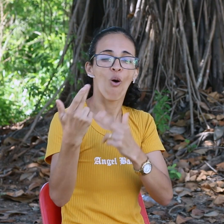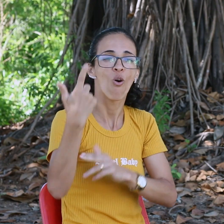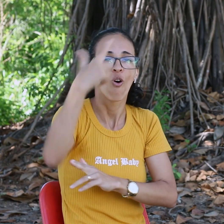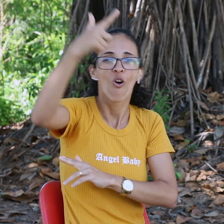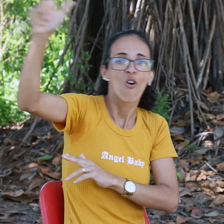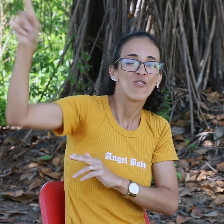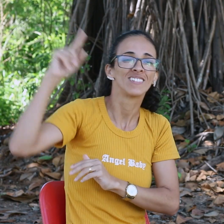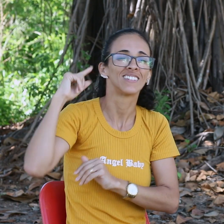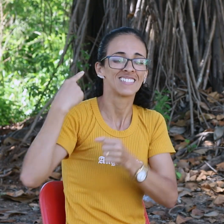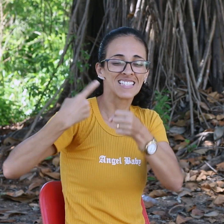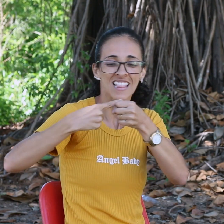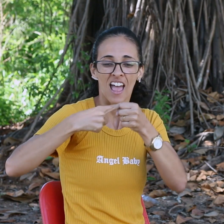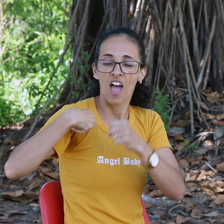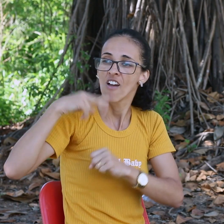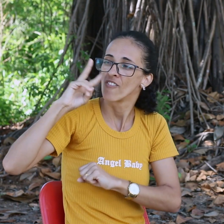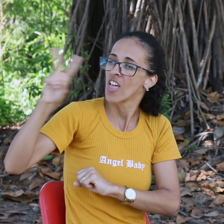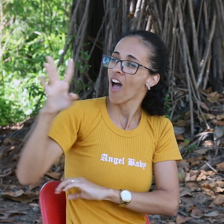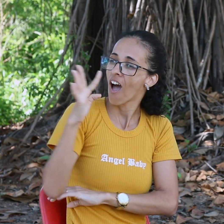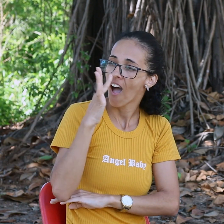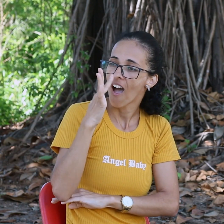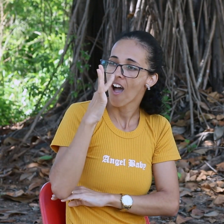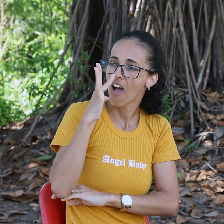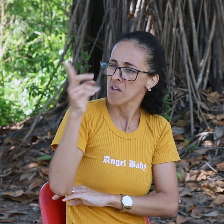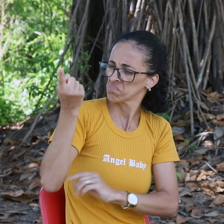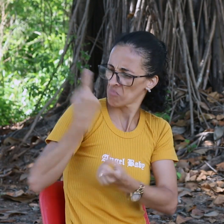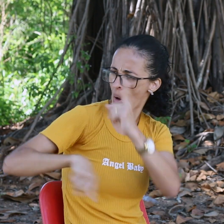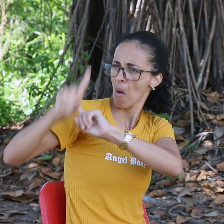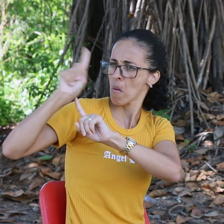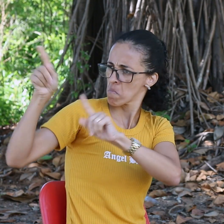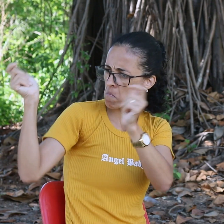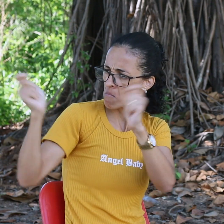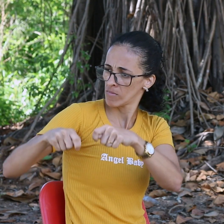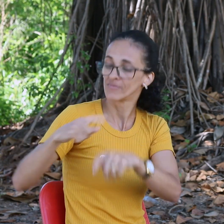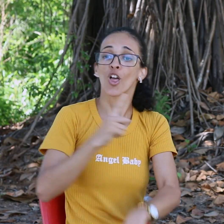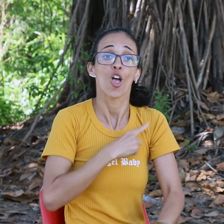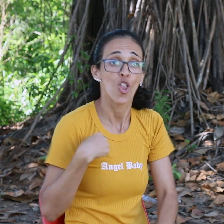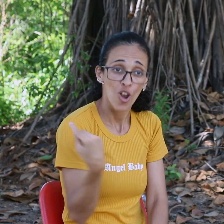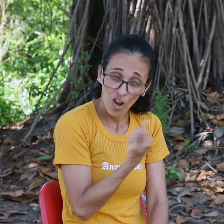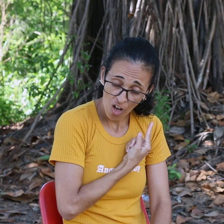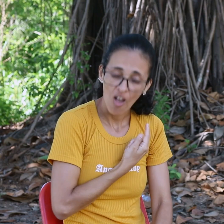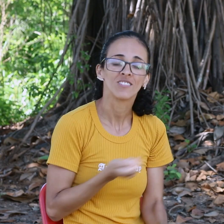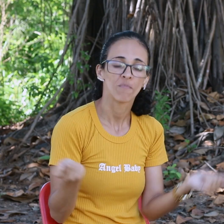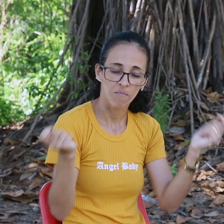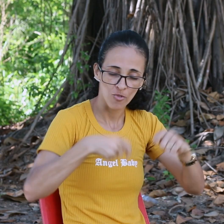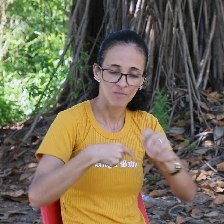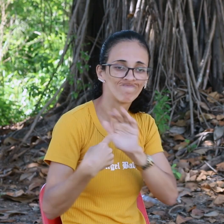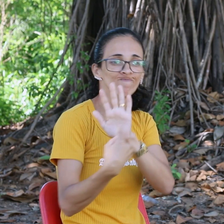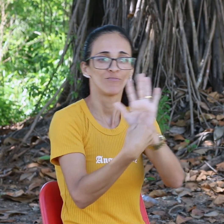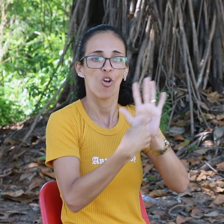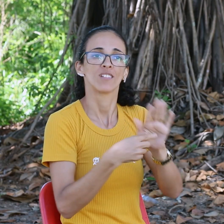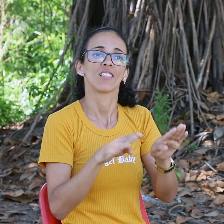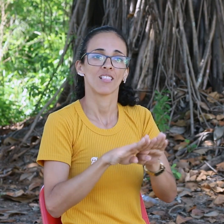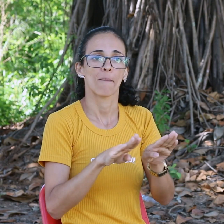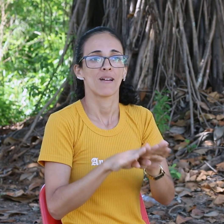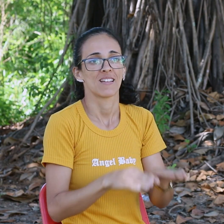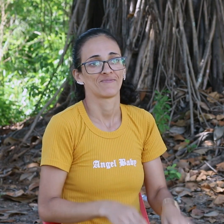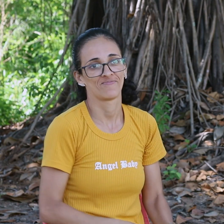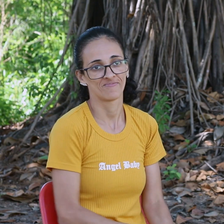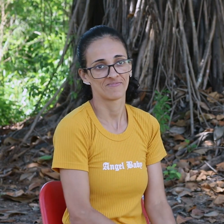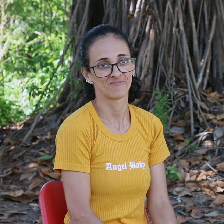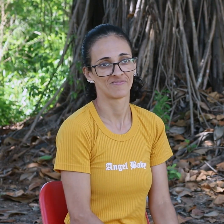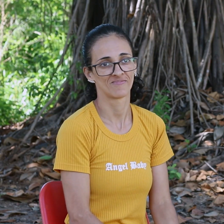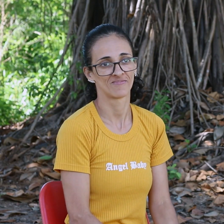são capazes. E hoje nós estamos como protagonistas dessa história. E aí as cidades, o quê? A gente vê a capital e vê e